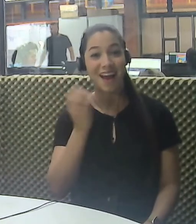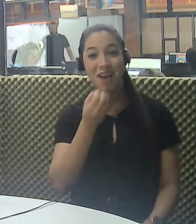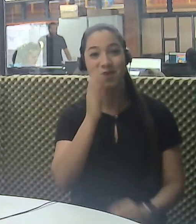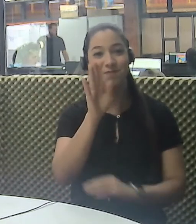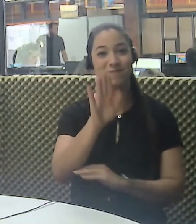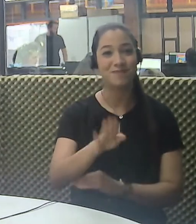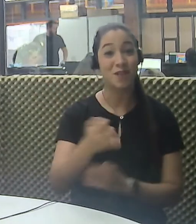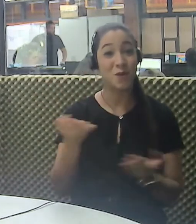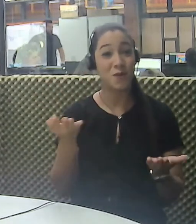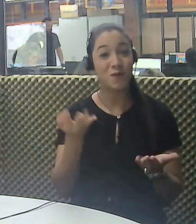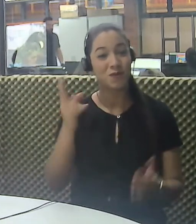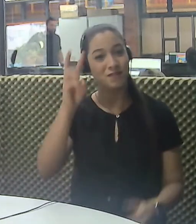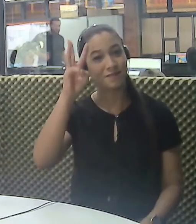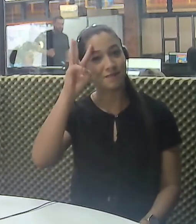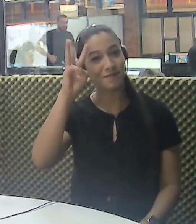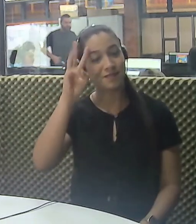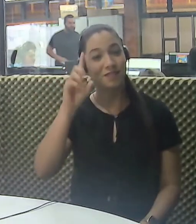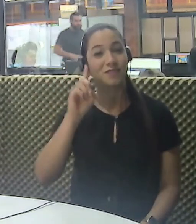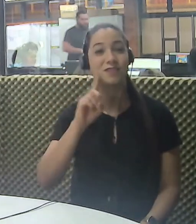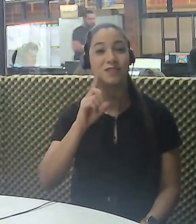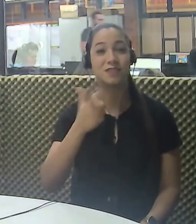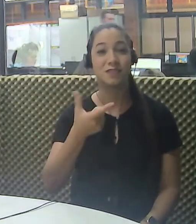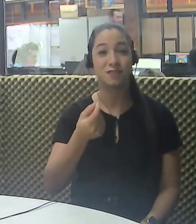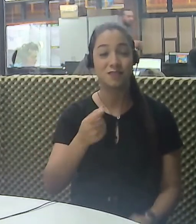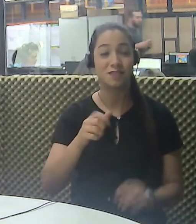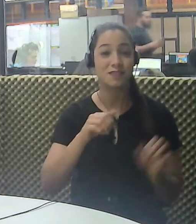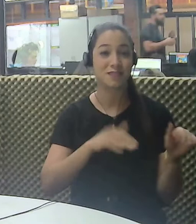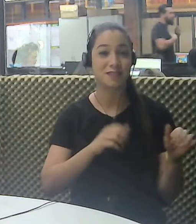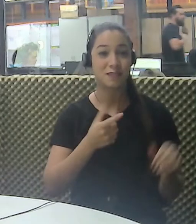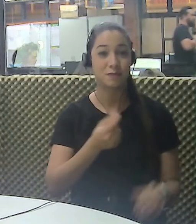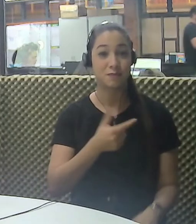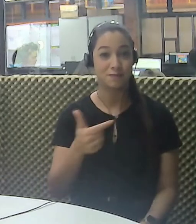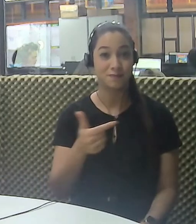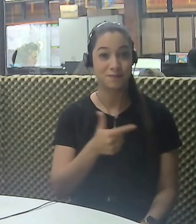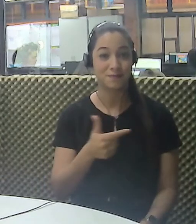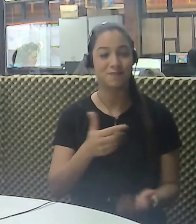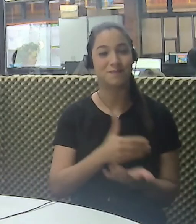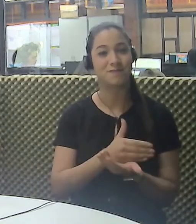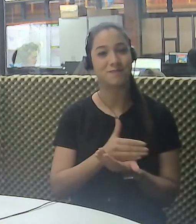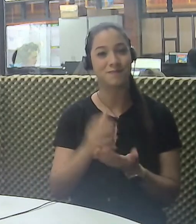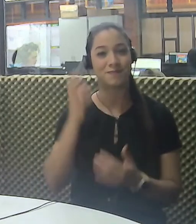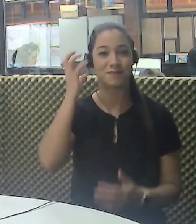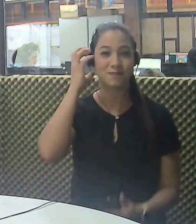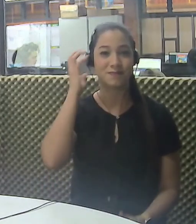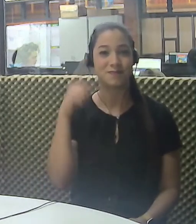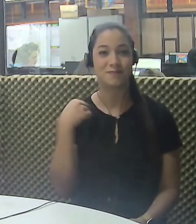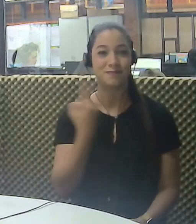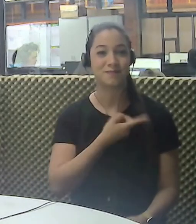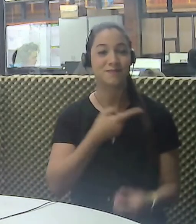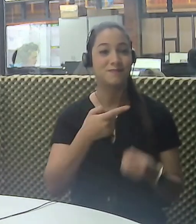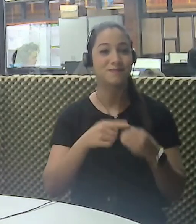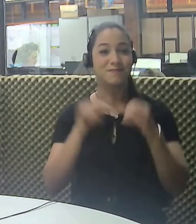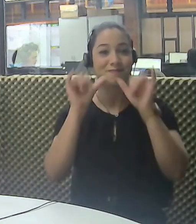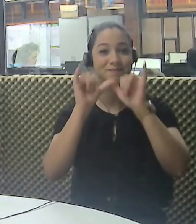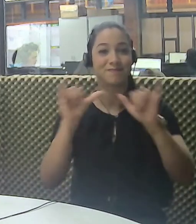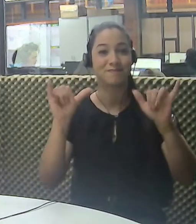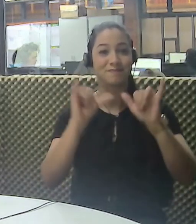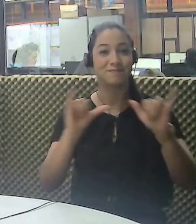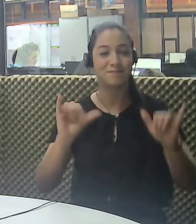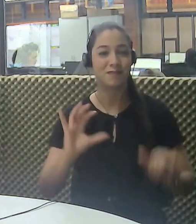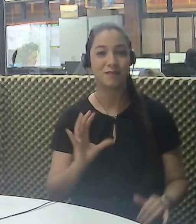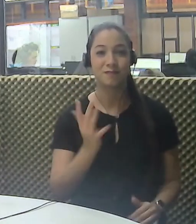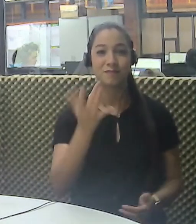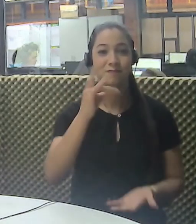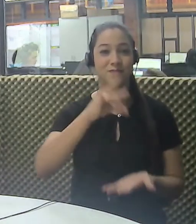Boa tarde, hoje é terça-feira, dia 20 de setembro de 2022. Está no ar a Rádio Nossa Cidade com um boletim de notícias sobre o